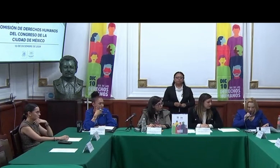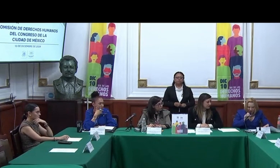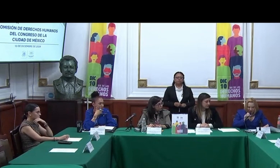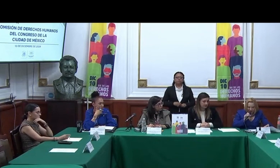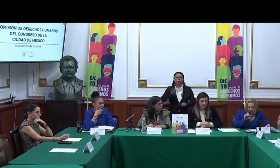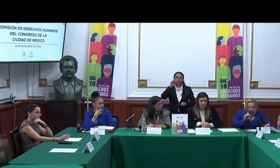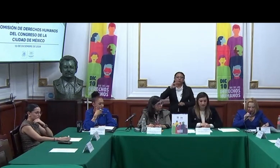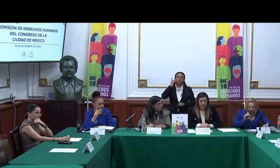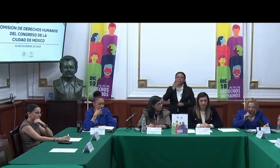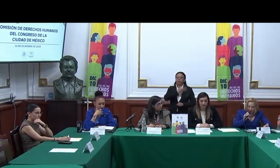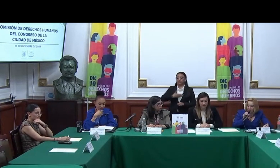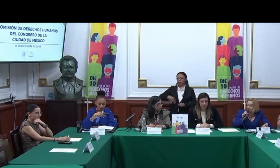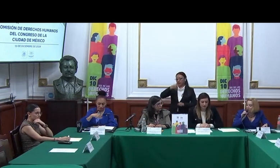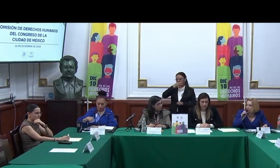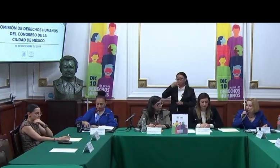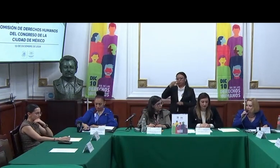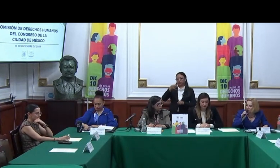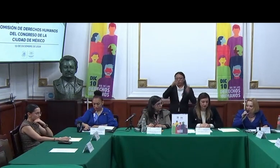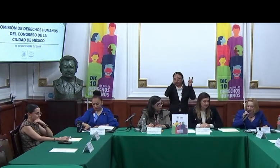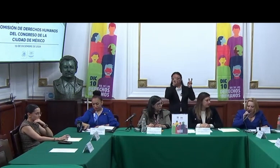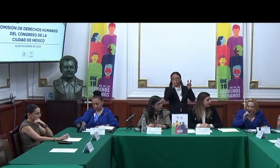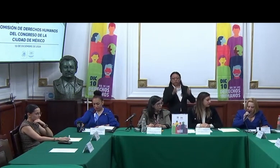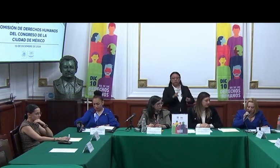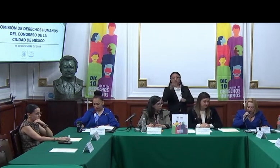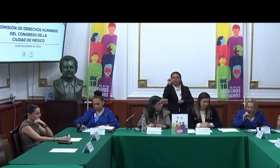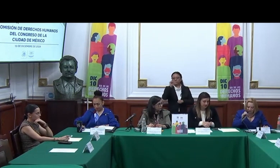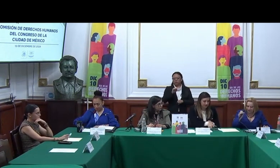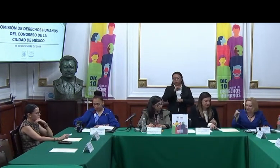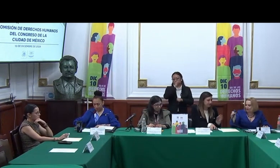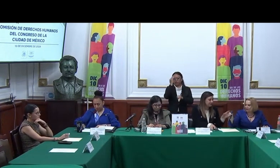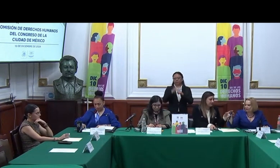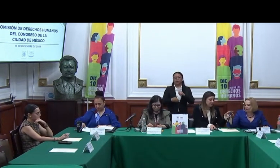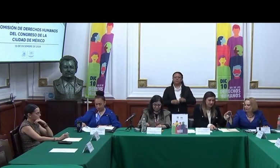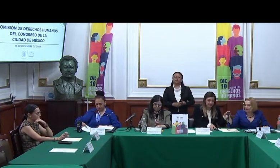diputada presidenta, se han agotado los asuntos en cartera.